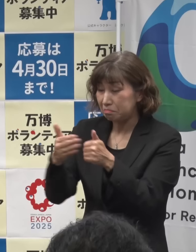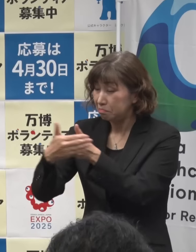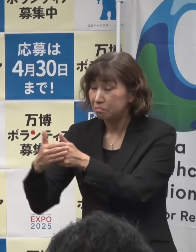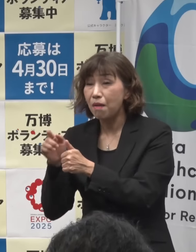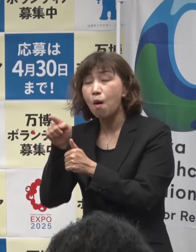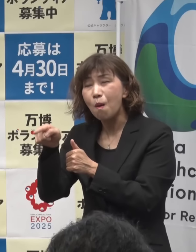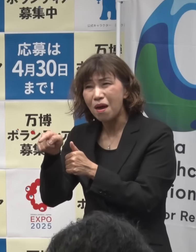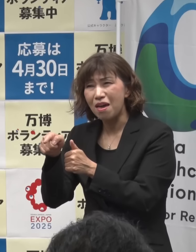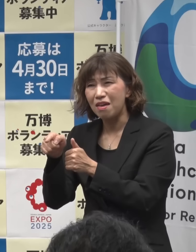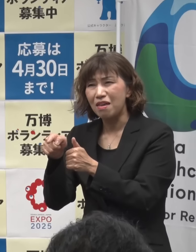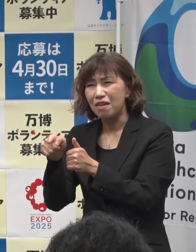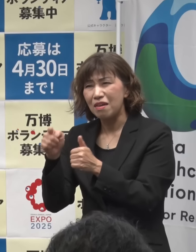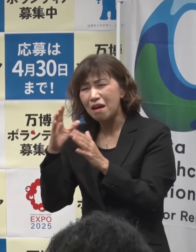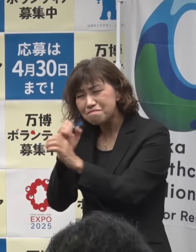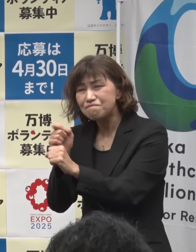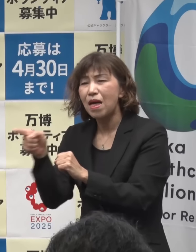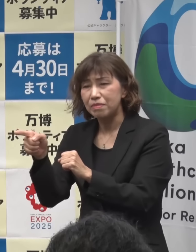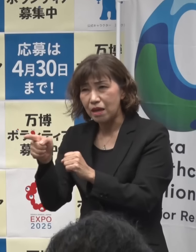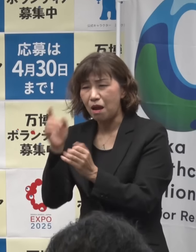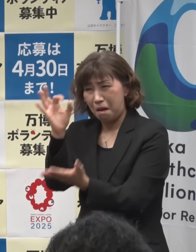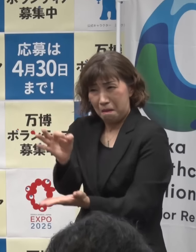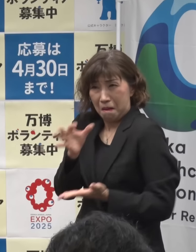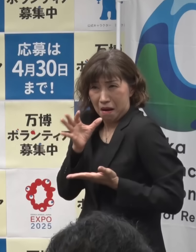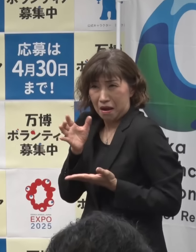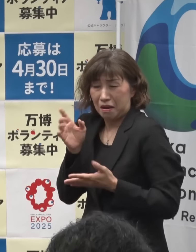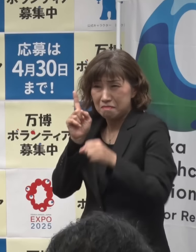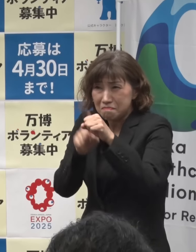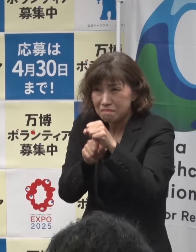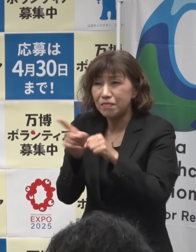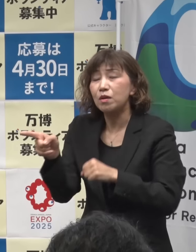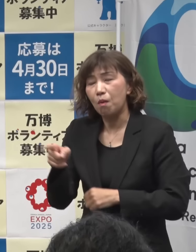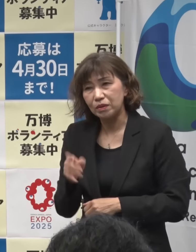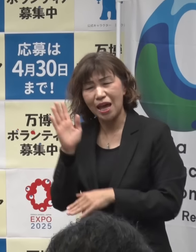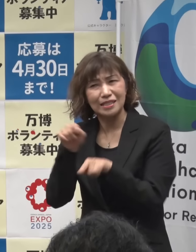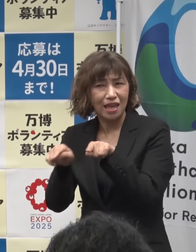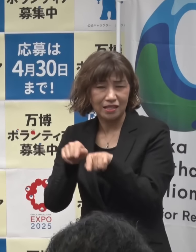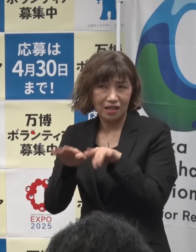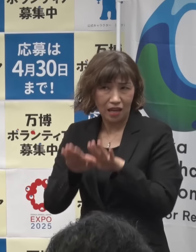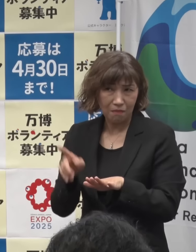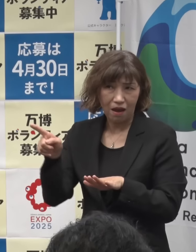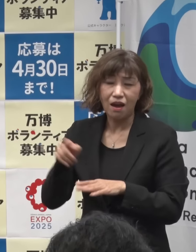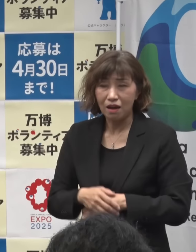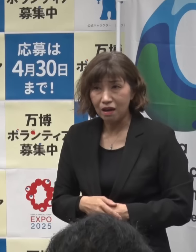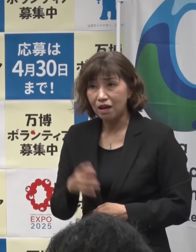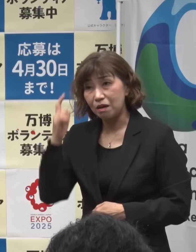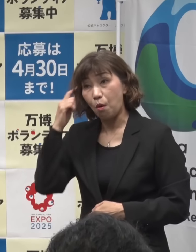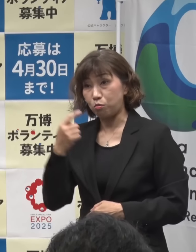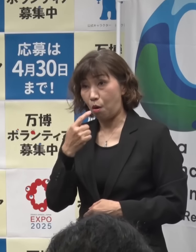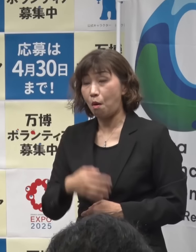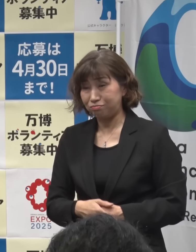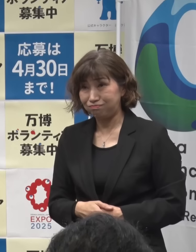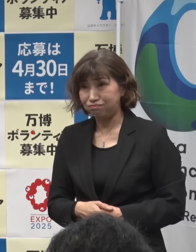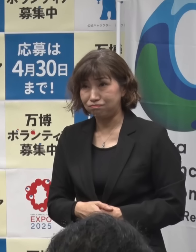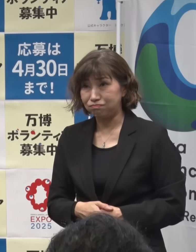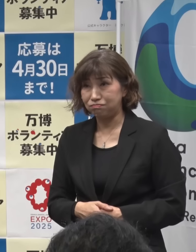け、そしてお金も受け、そういった政治をやってると僕は思っています。でな